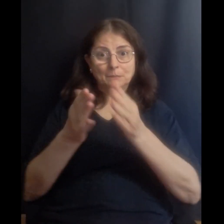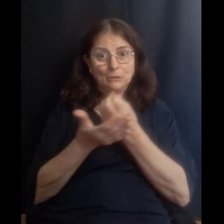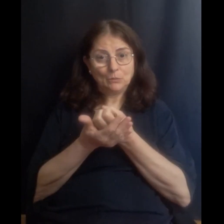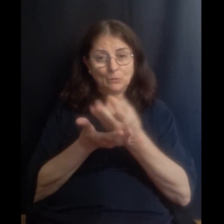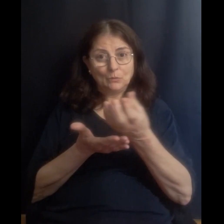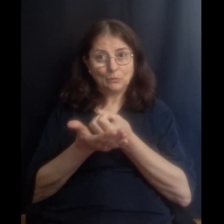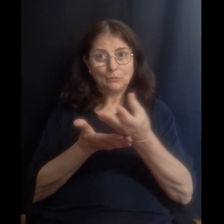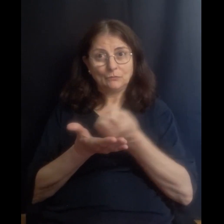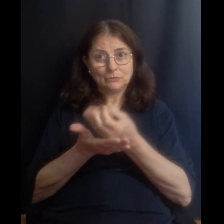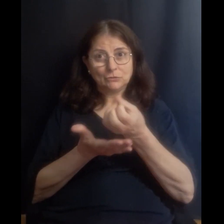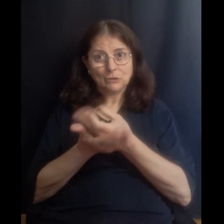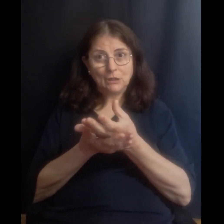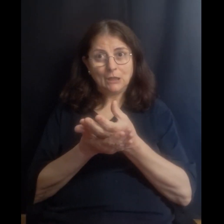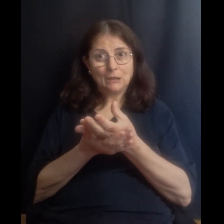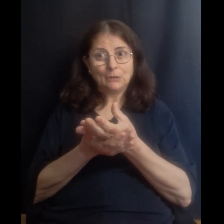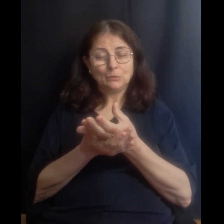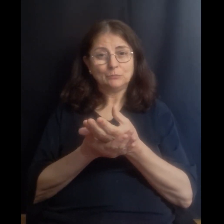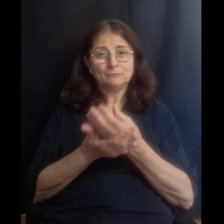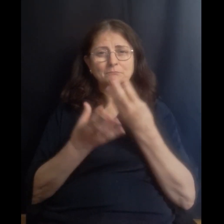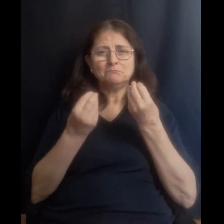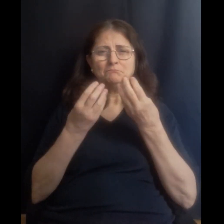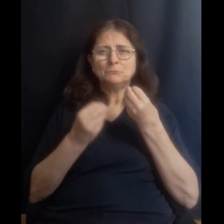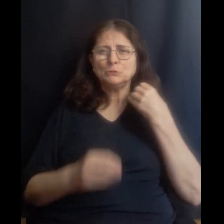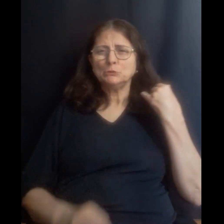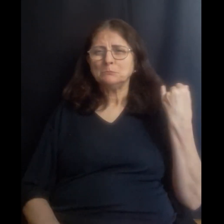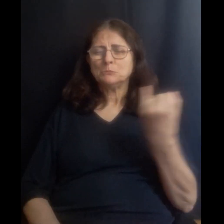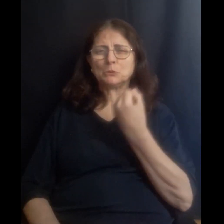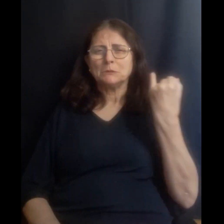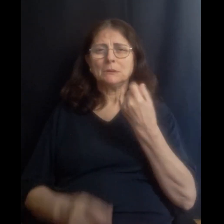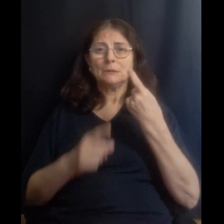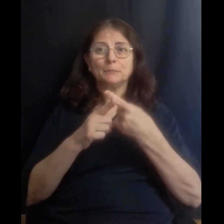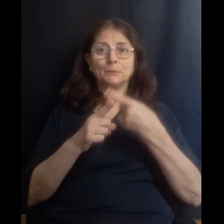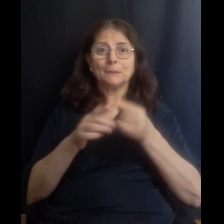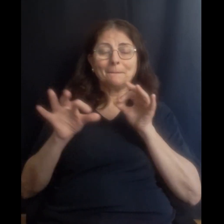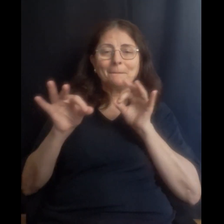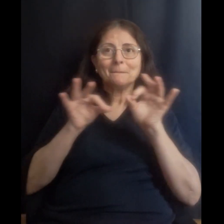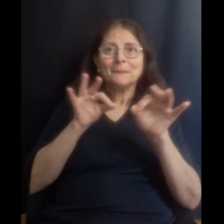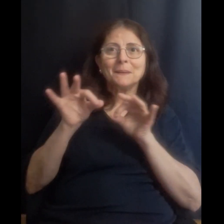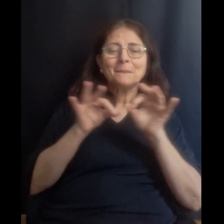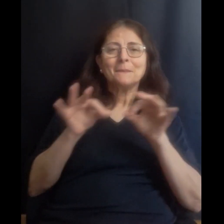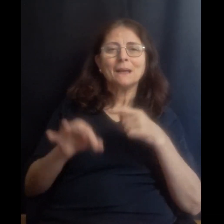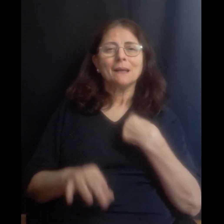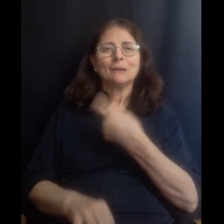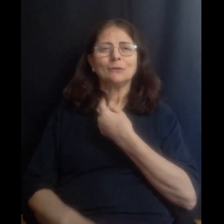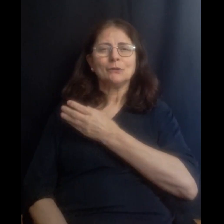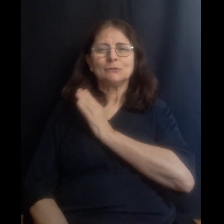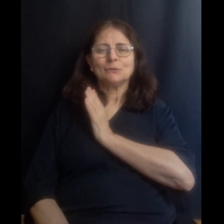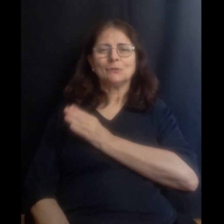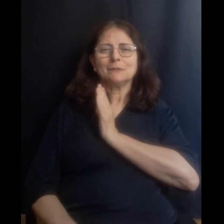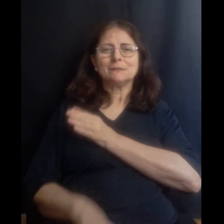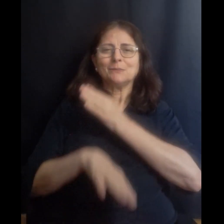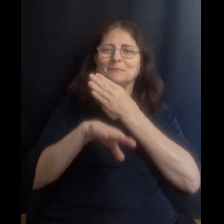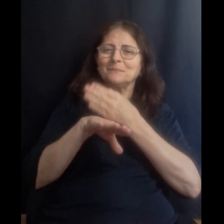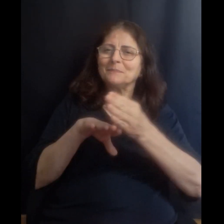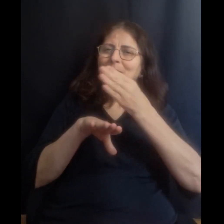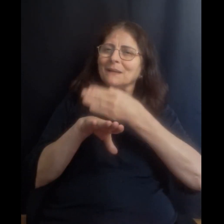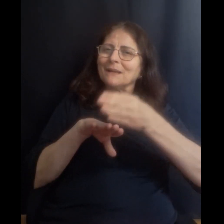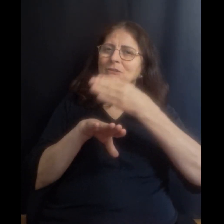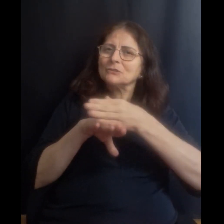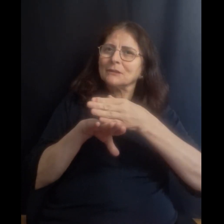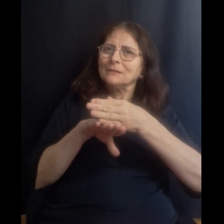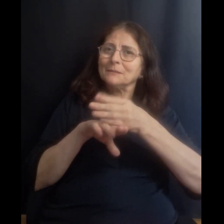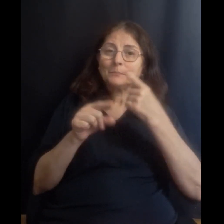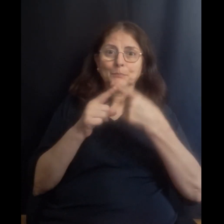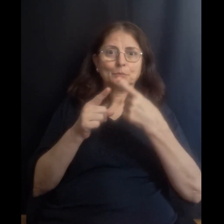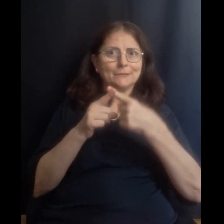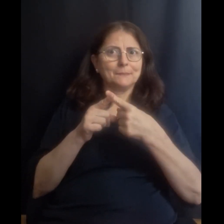No caminho do Evangelho, a teoria é muito importante porque prepara os nossos corações para a prática,